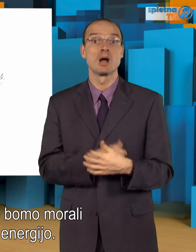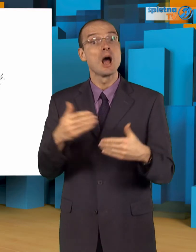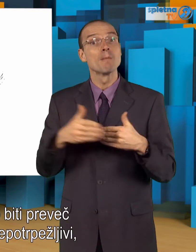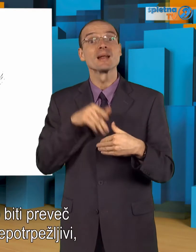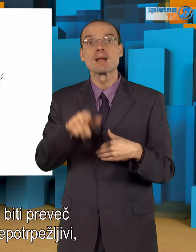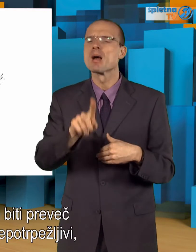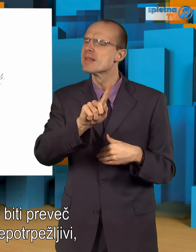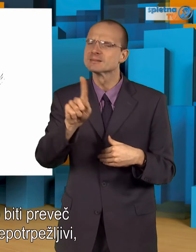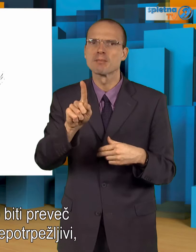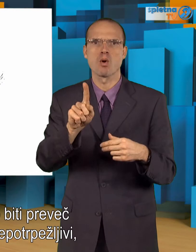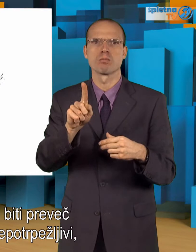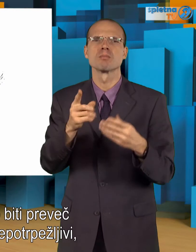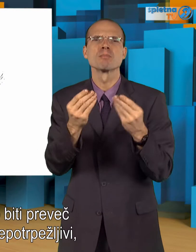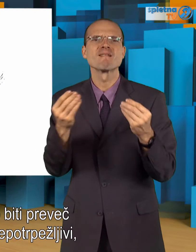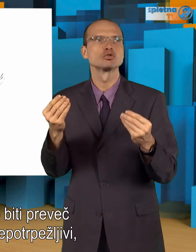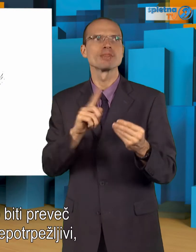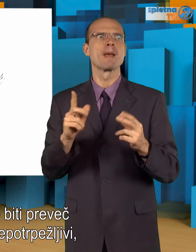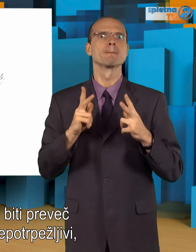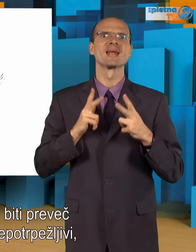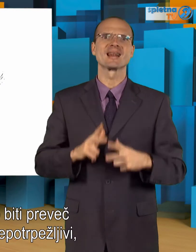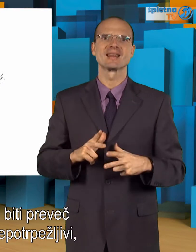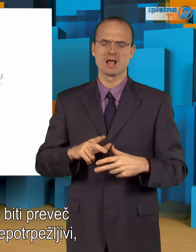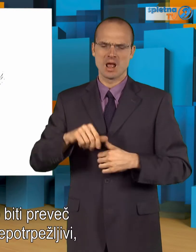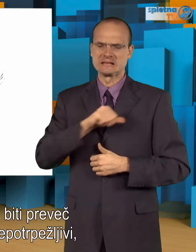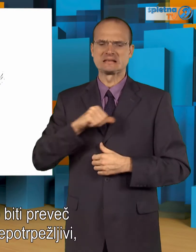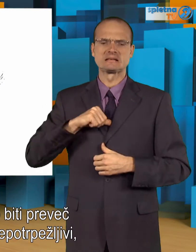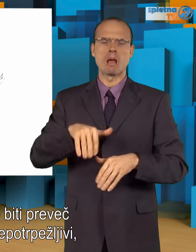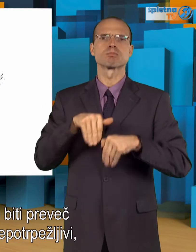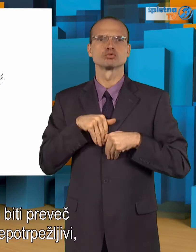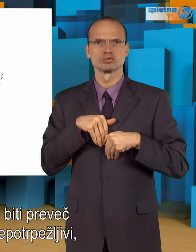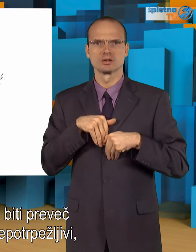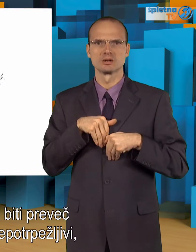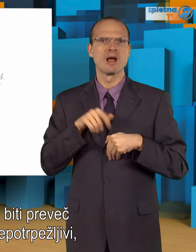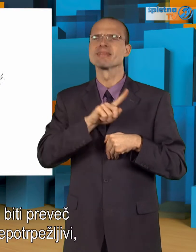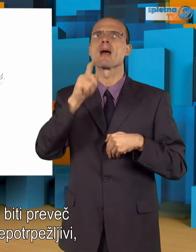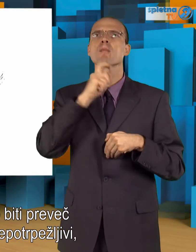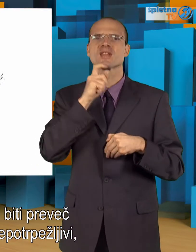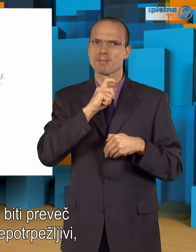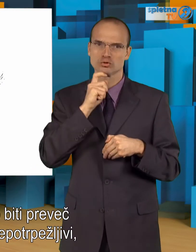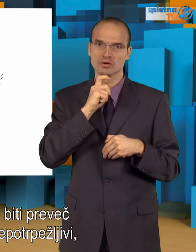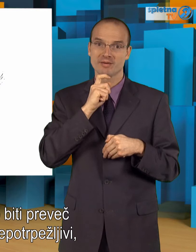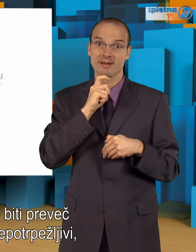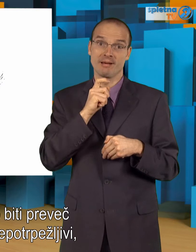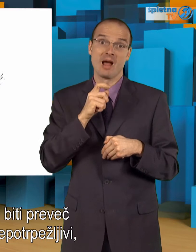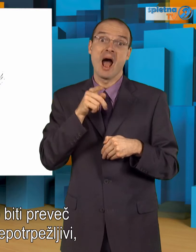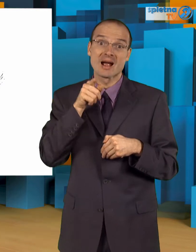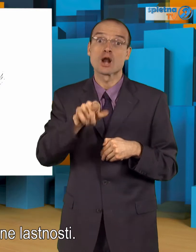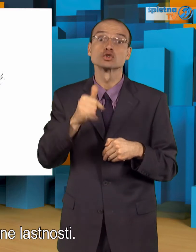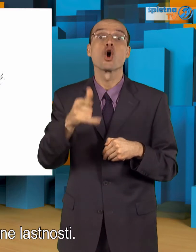Pri tem pa ne smemo biti preveč nemirni, egoistični in nepotrpežljivi, kar so konjeve negativne